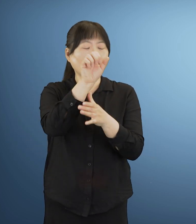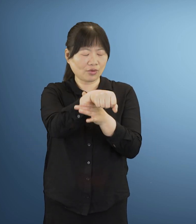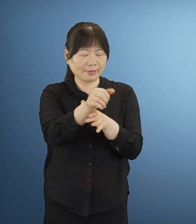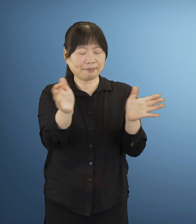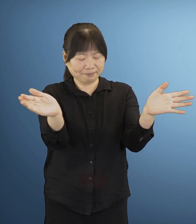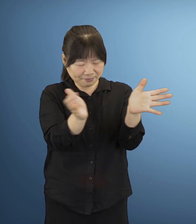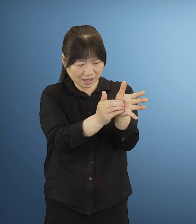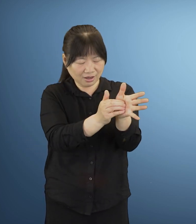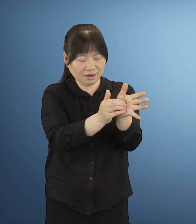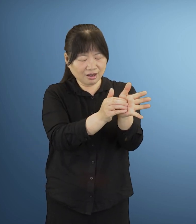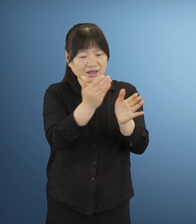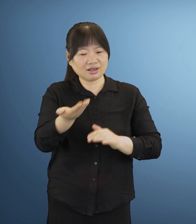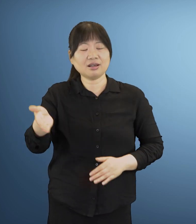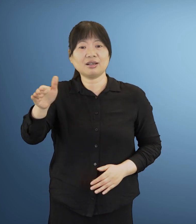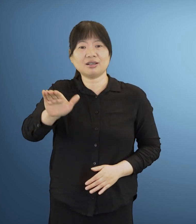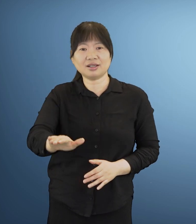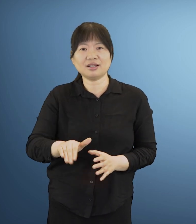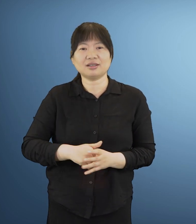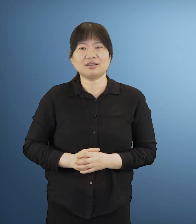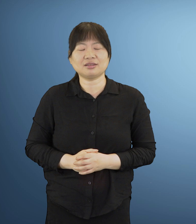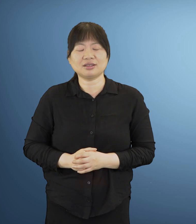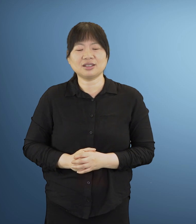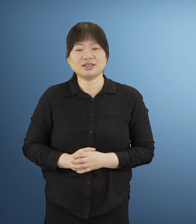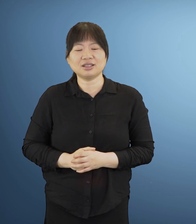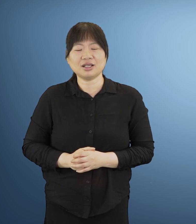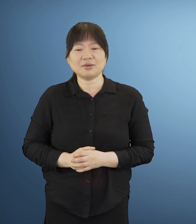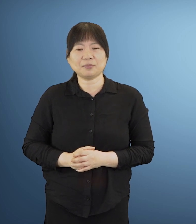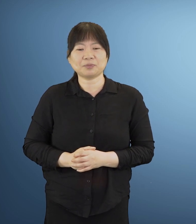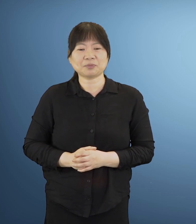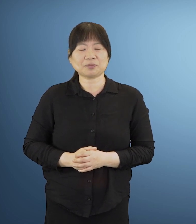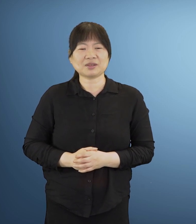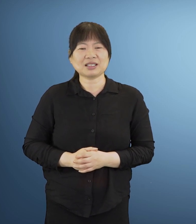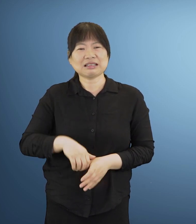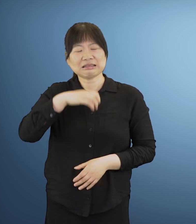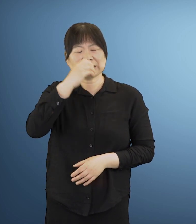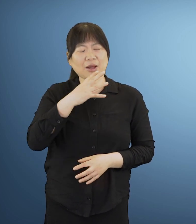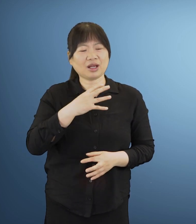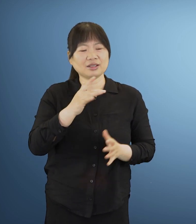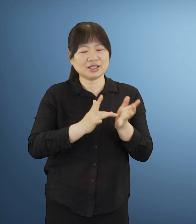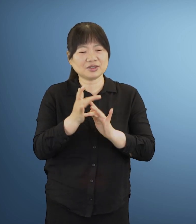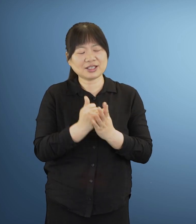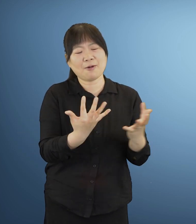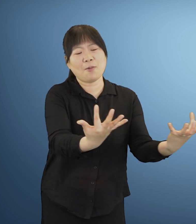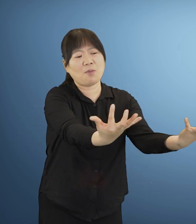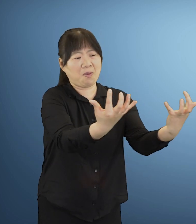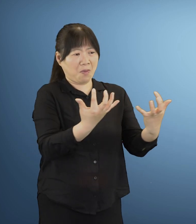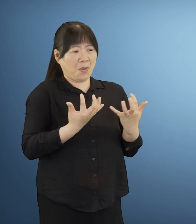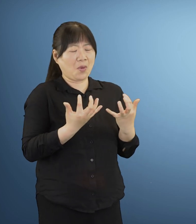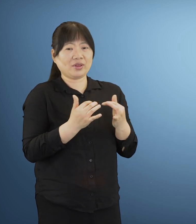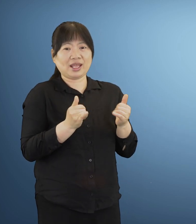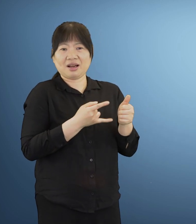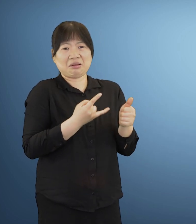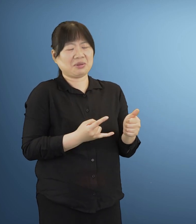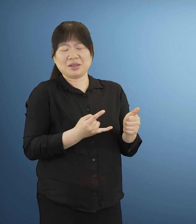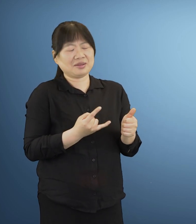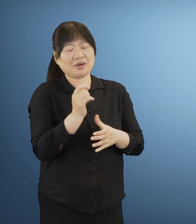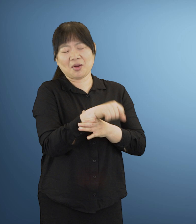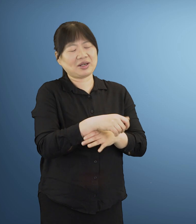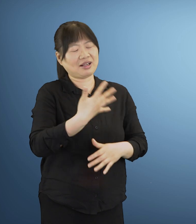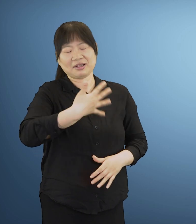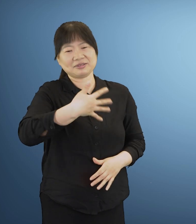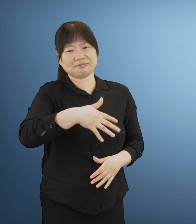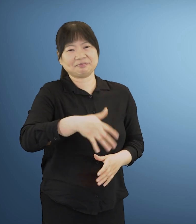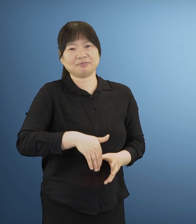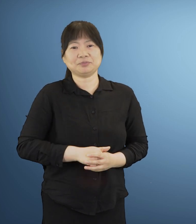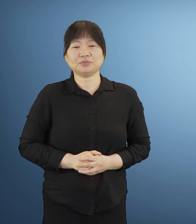했으나 허락되었으나 그들에게는 아니 되었나니. 아까도 비유가 갖는 두 가지